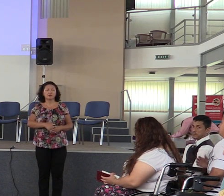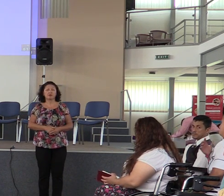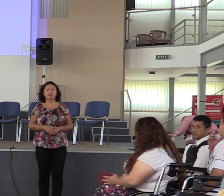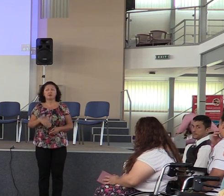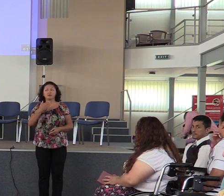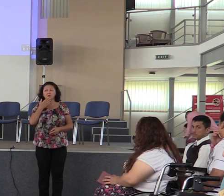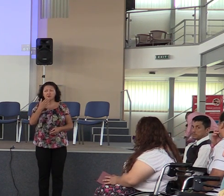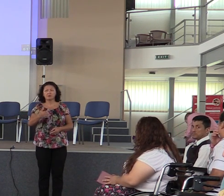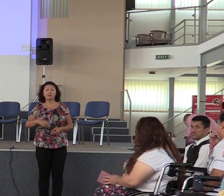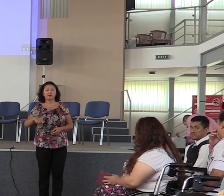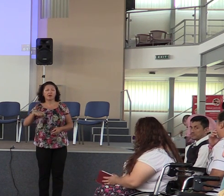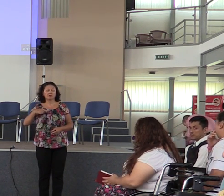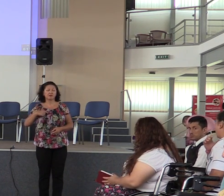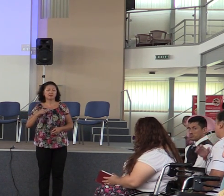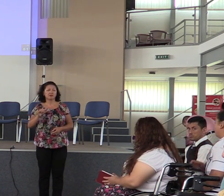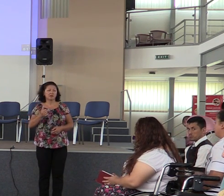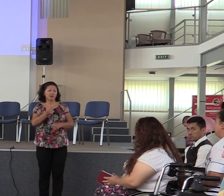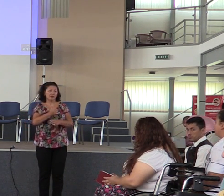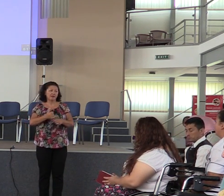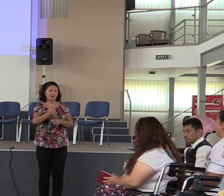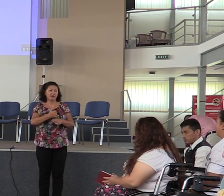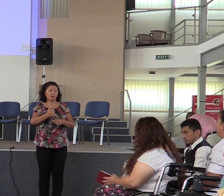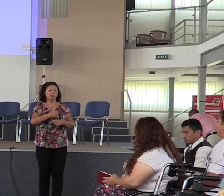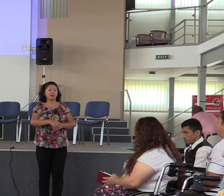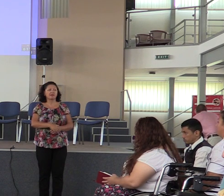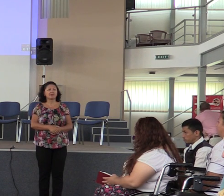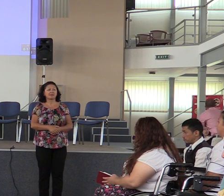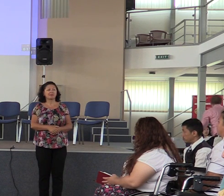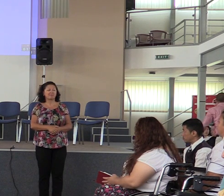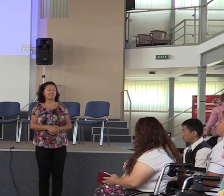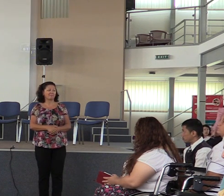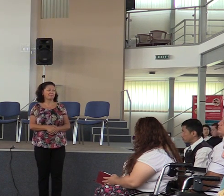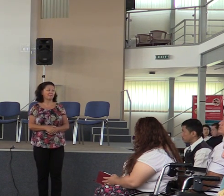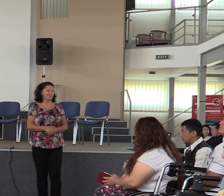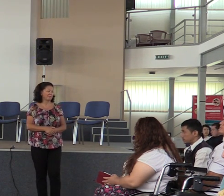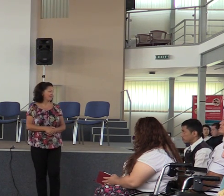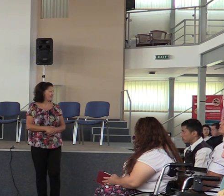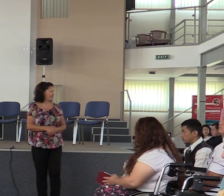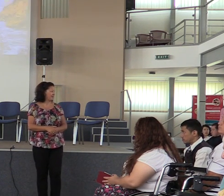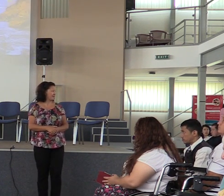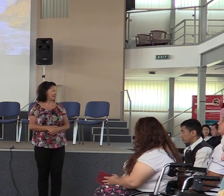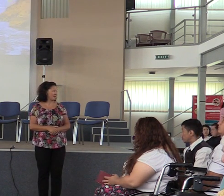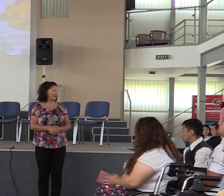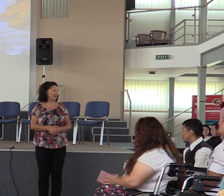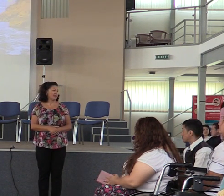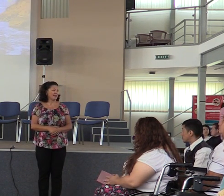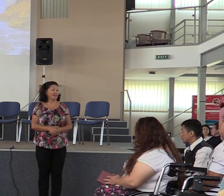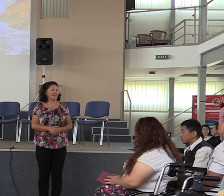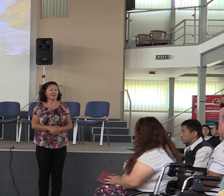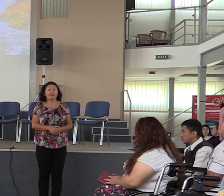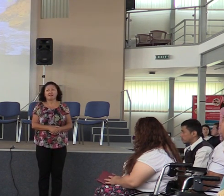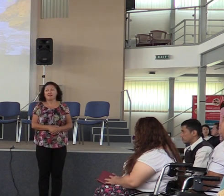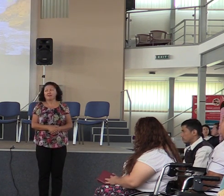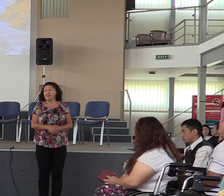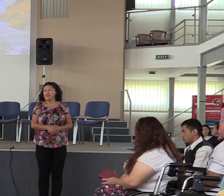Le mulțumim și lor că există și ne urmăresc și sunt atât de îndrăgiți, ca să spunem, îndrăgostiți de